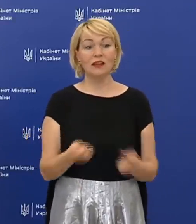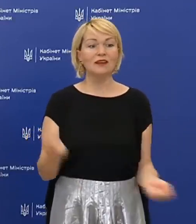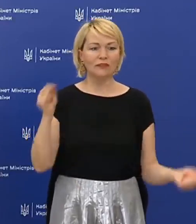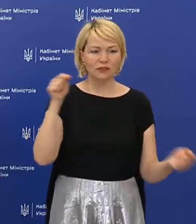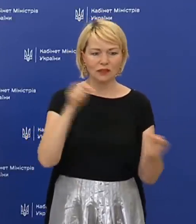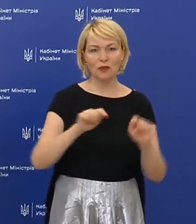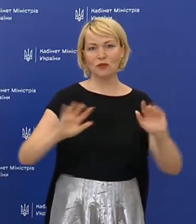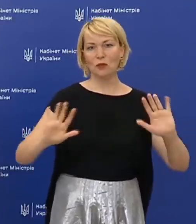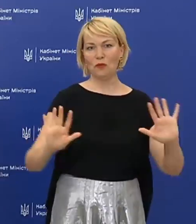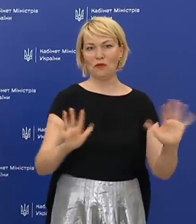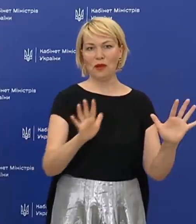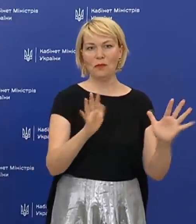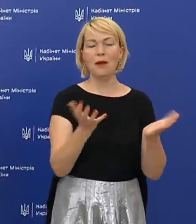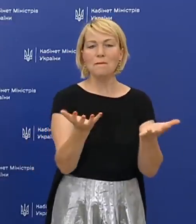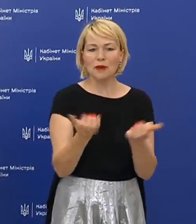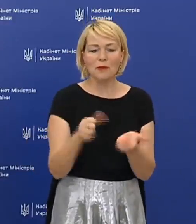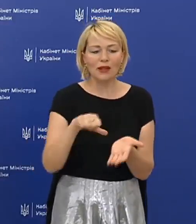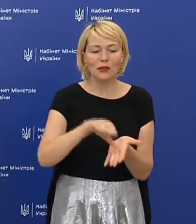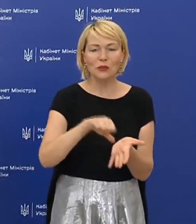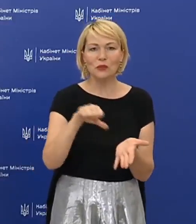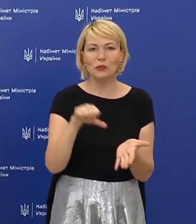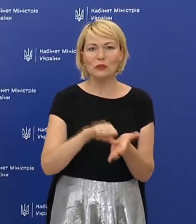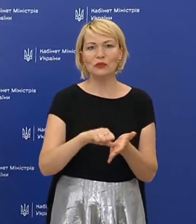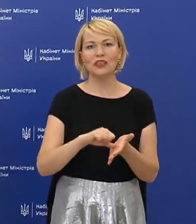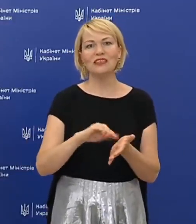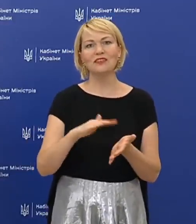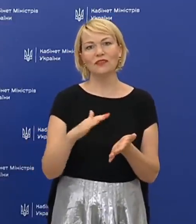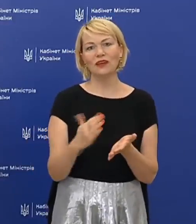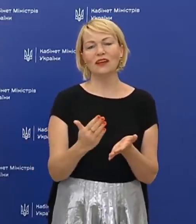випадку приймали участь в